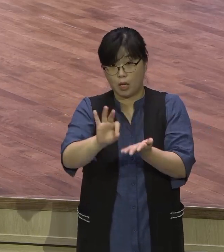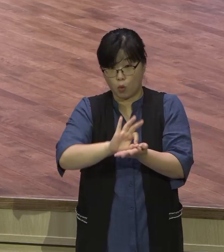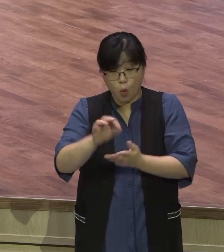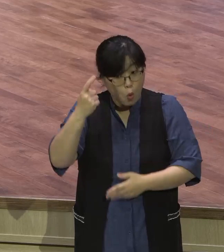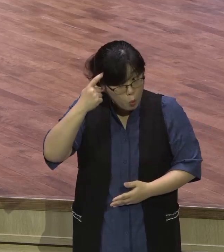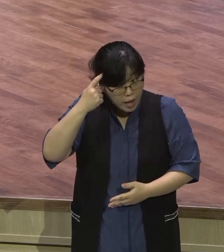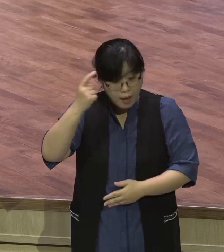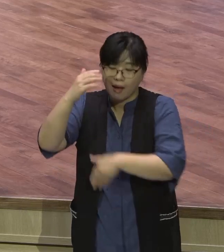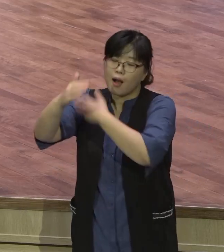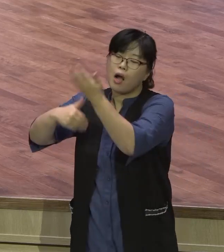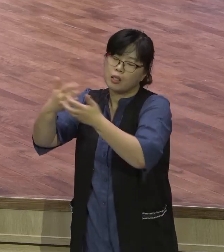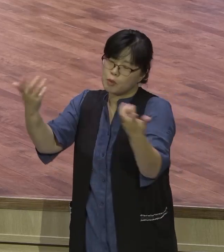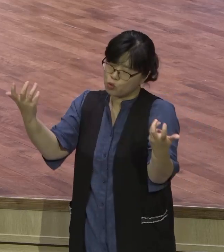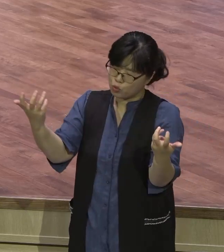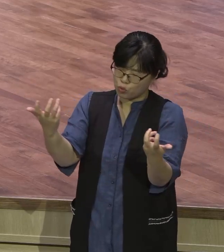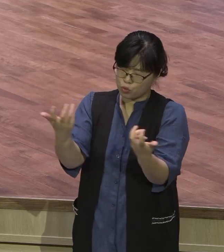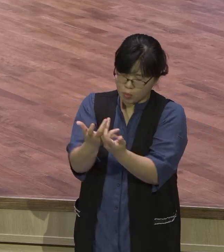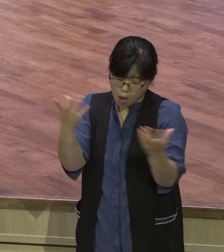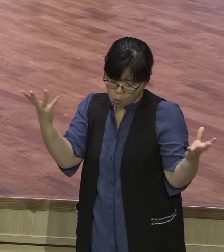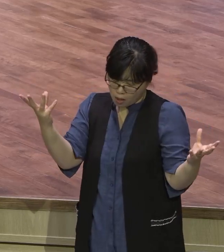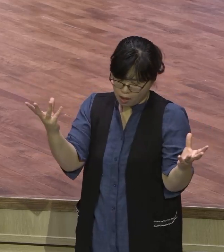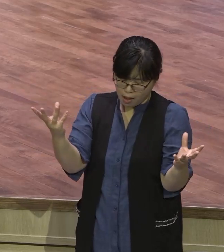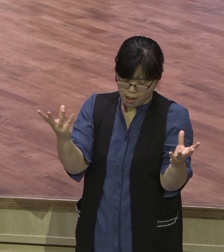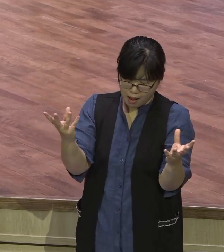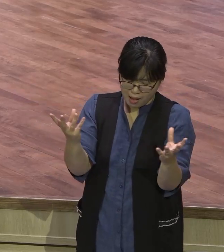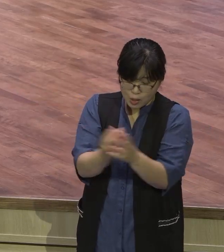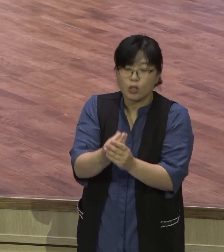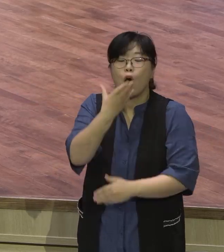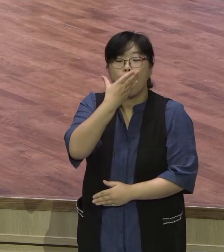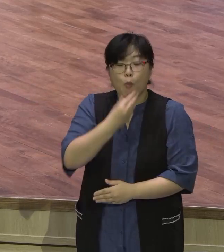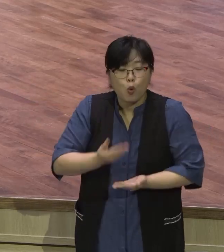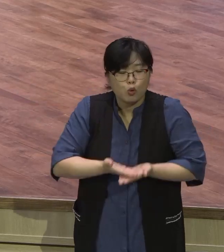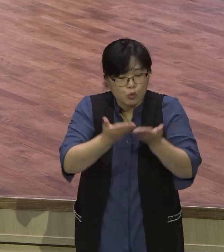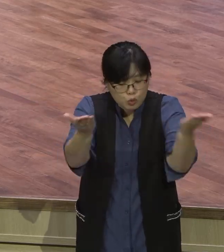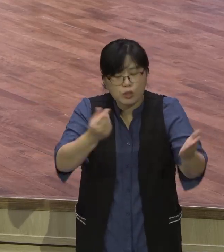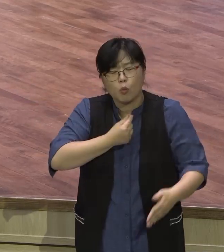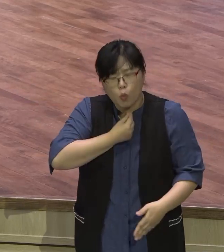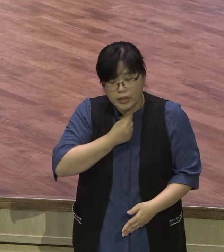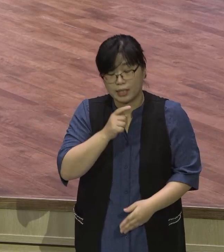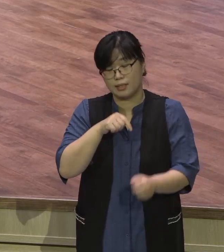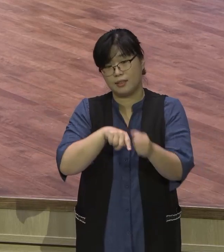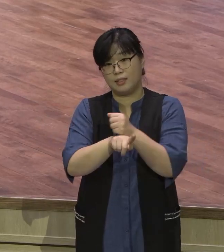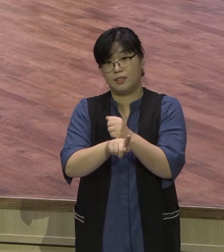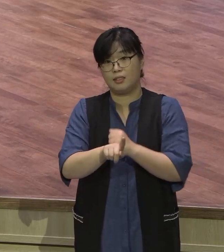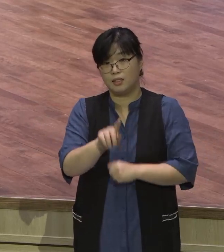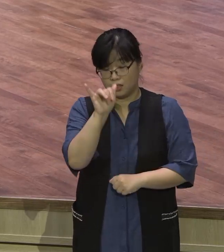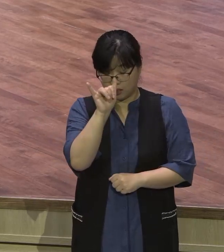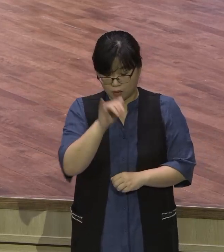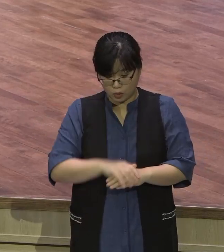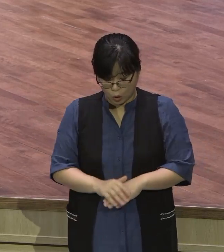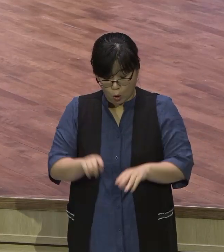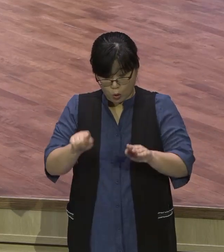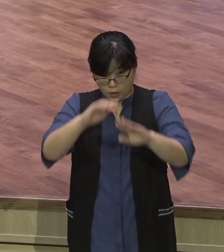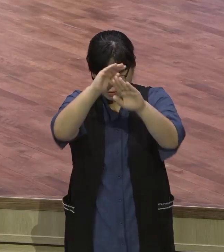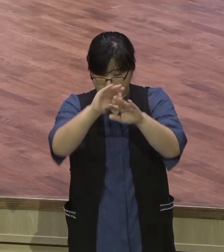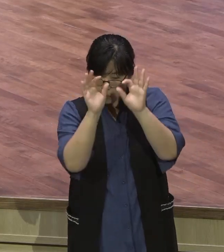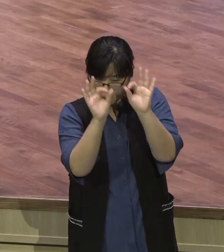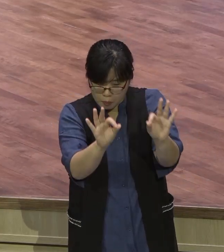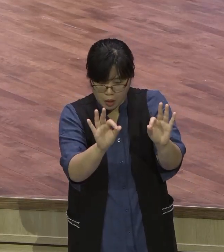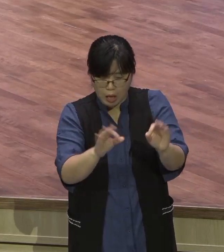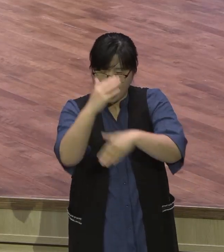그래서 하나님의 복주심이 완전하고 충만하게 말씀 그대로 이루어질 것을 여기에서 나타내는